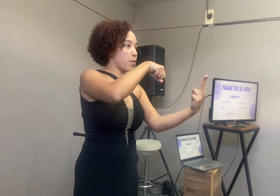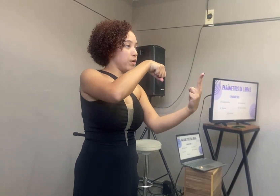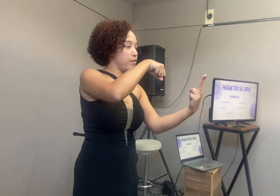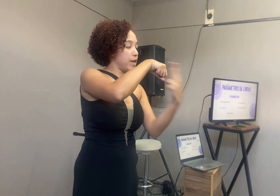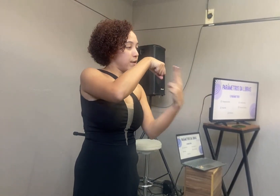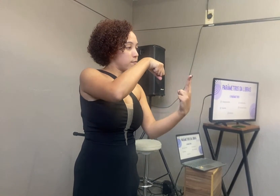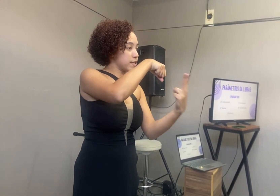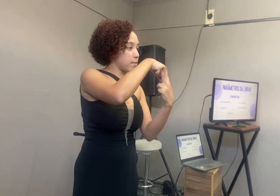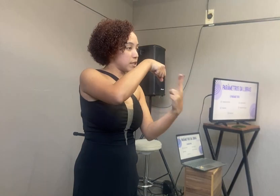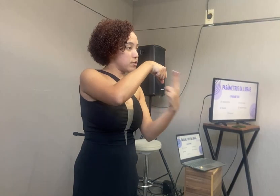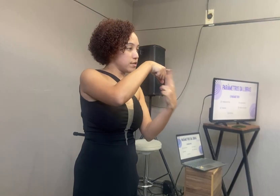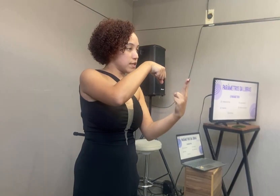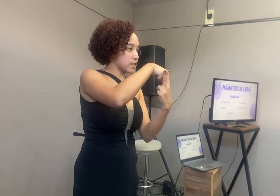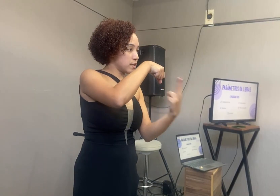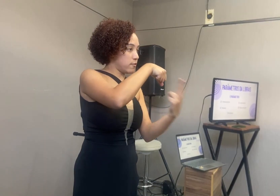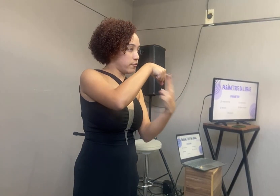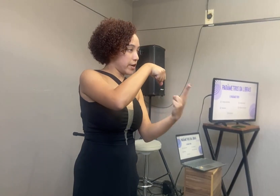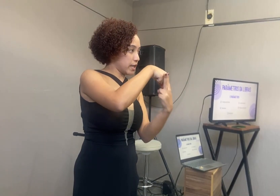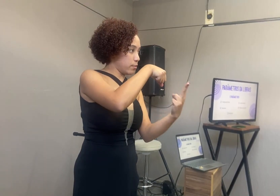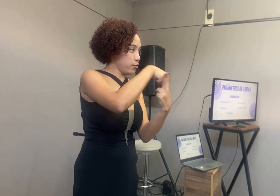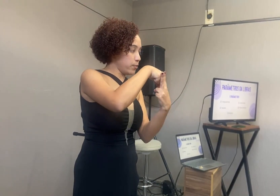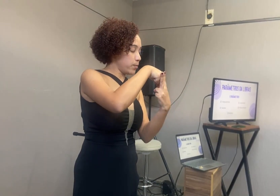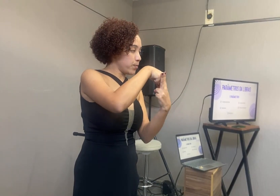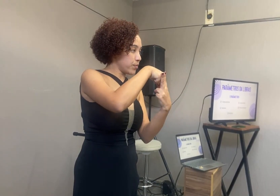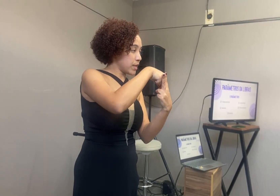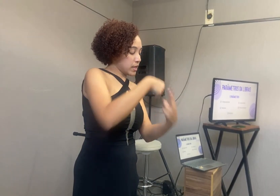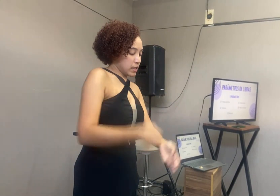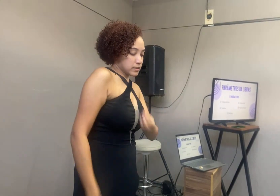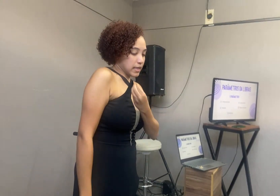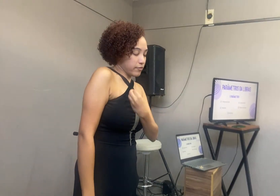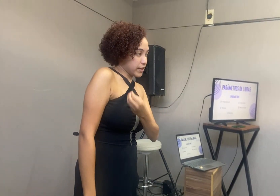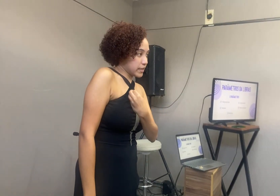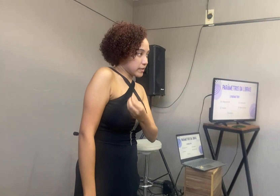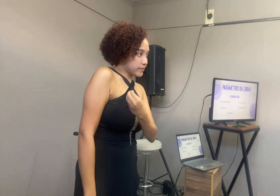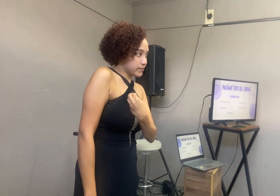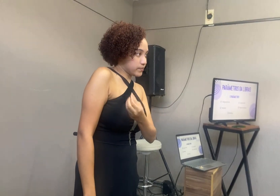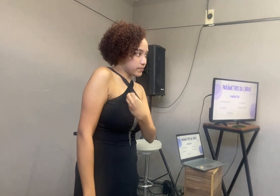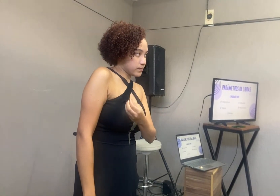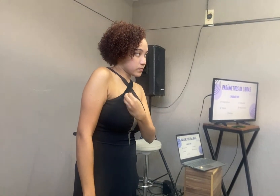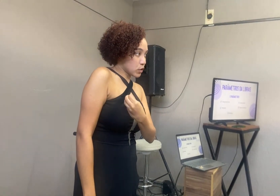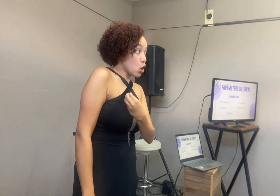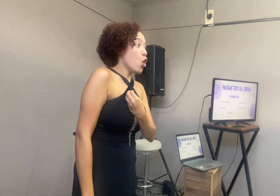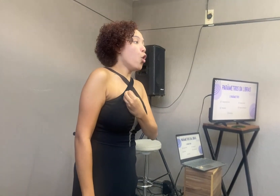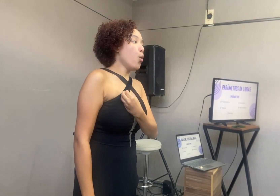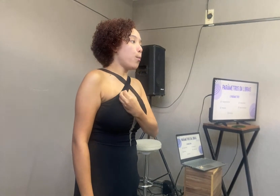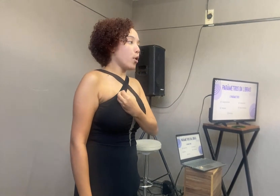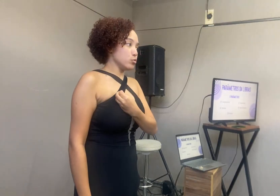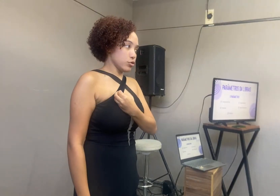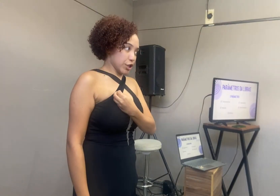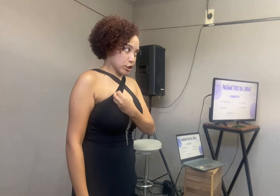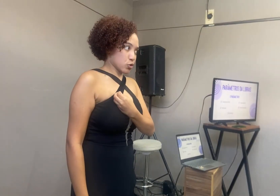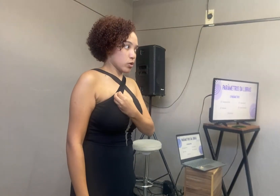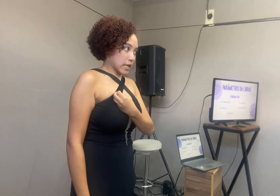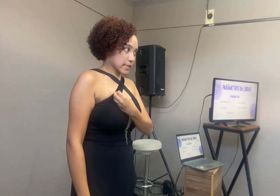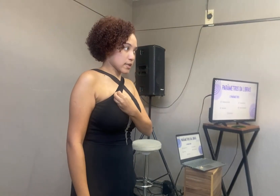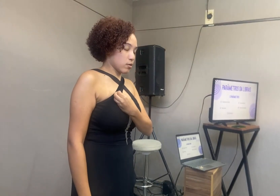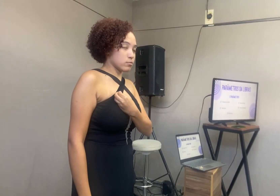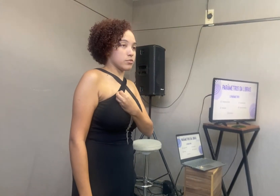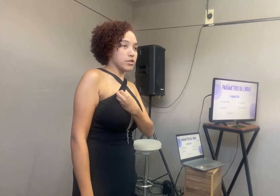em D, você bate duas vezes. Verbo da vida. O ponto de articulação de verbo